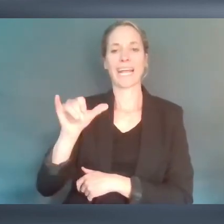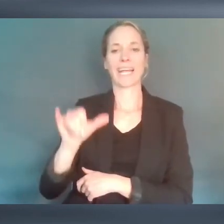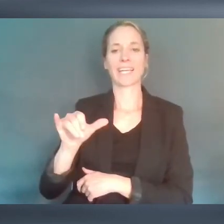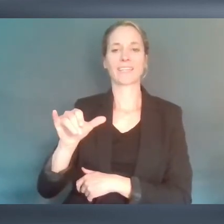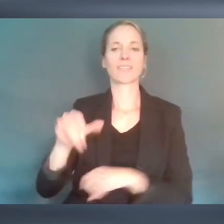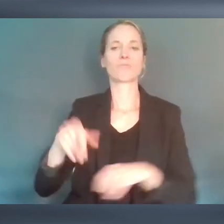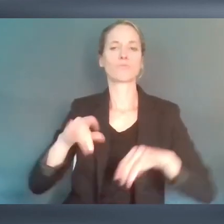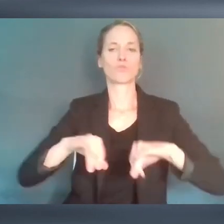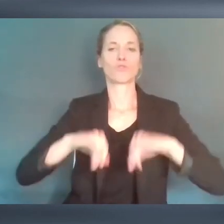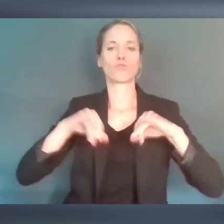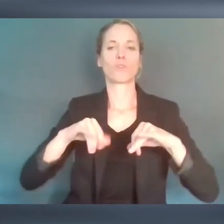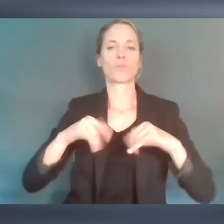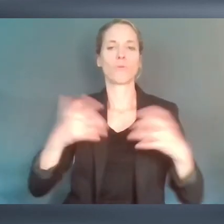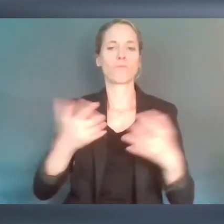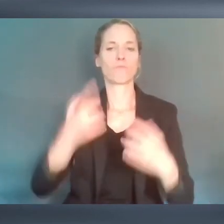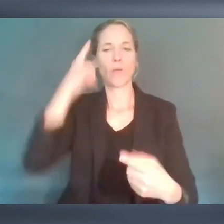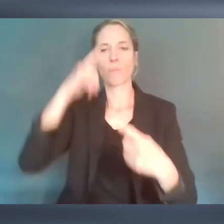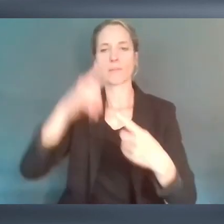et de flexibilité.